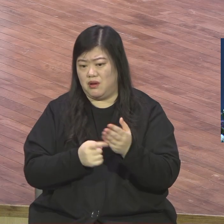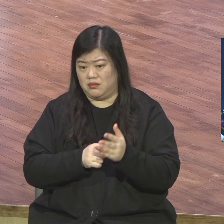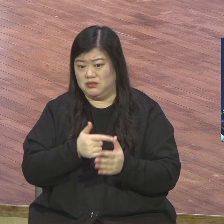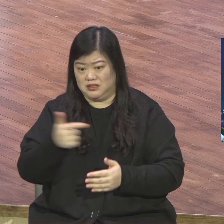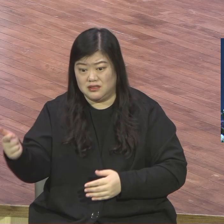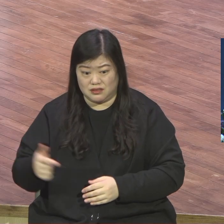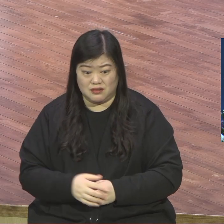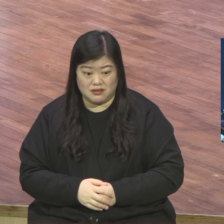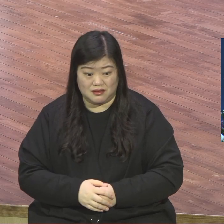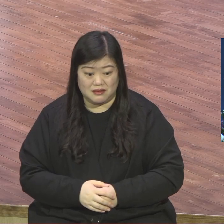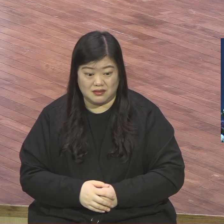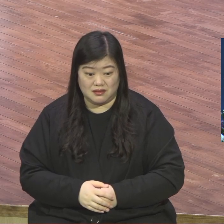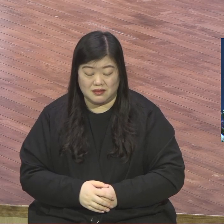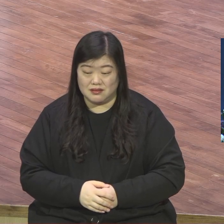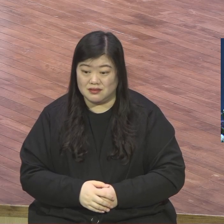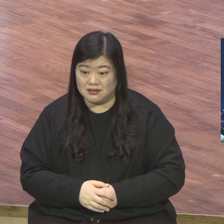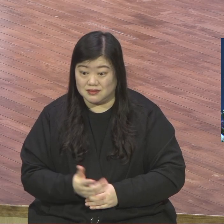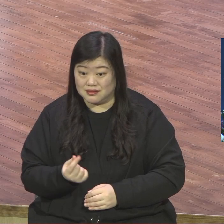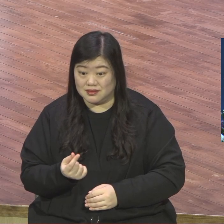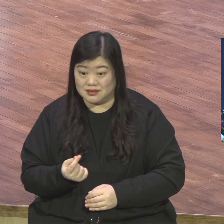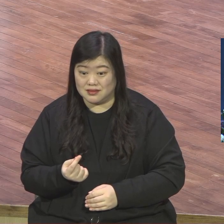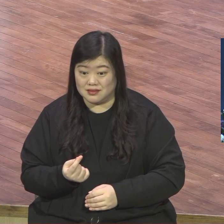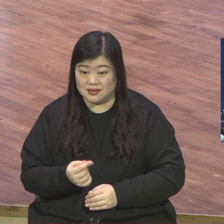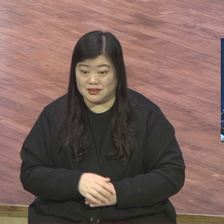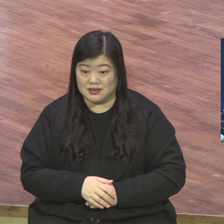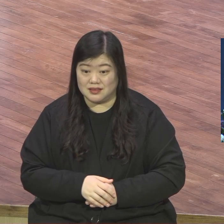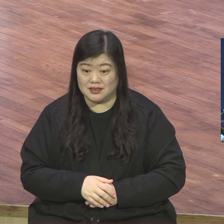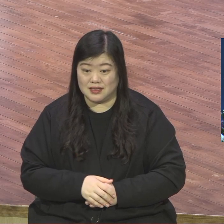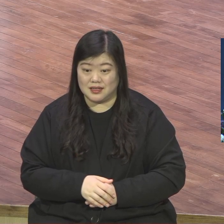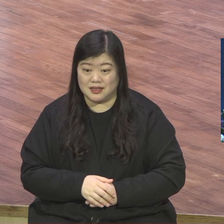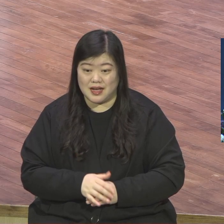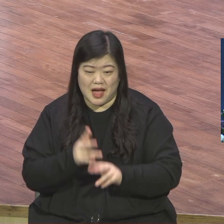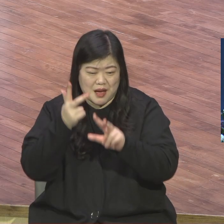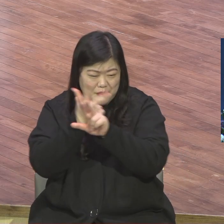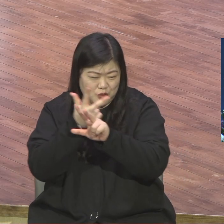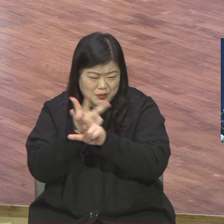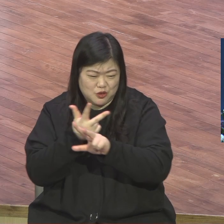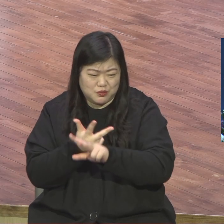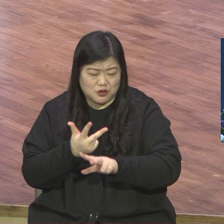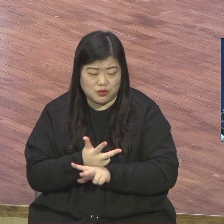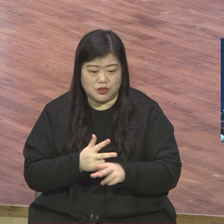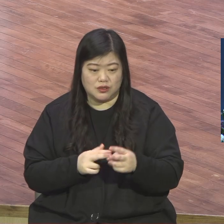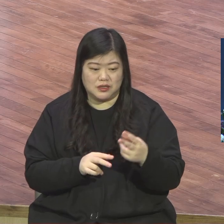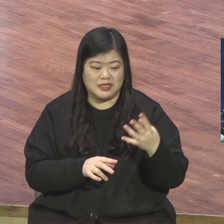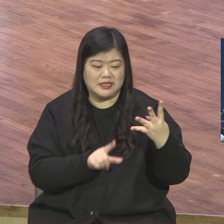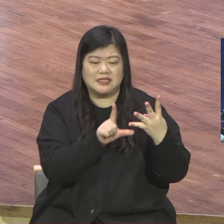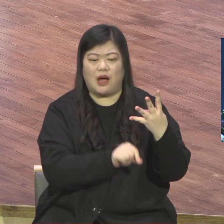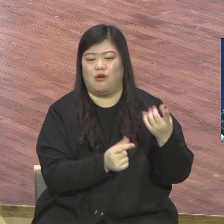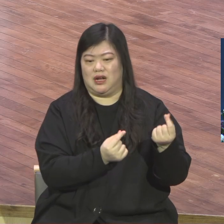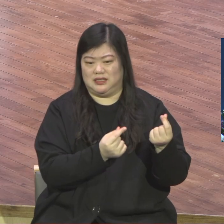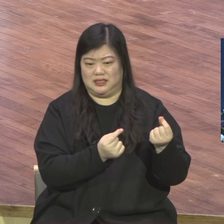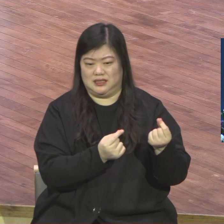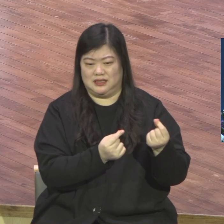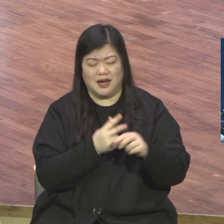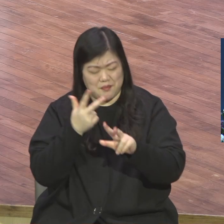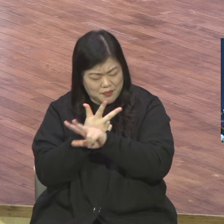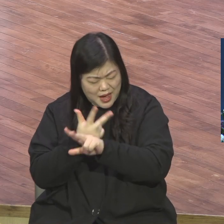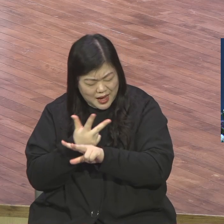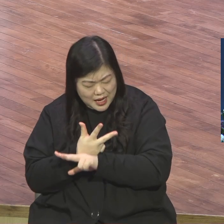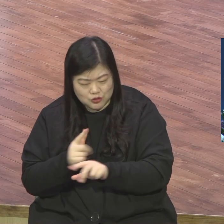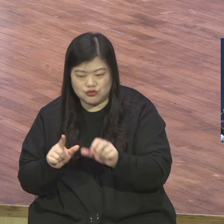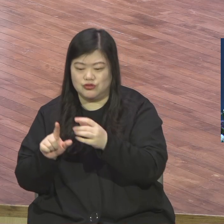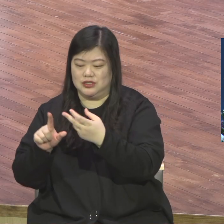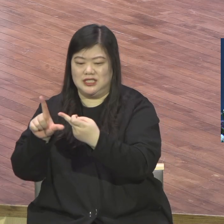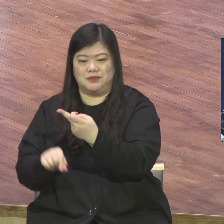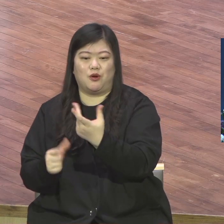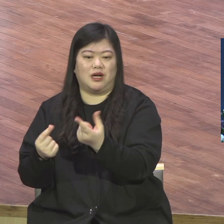날로 정해서 매일이 주일. 아멘. 그런 것을 여러분이 어렵다. 그래서 사도 바울은